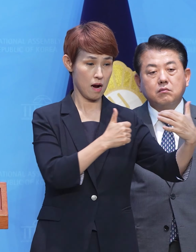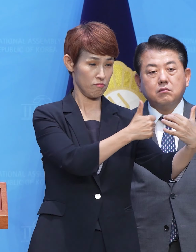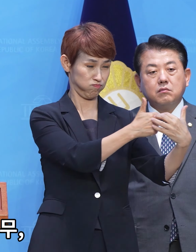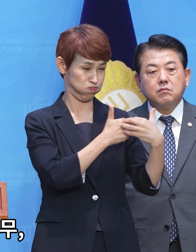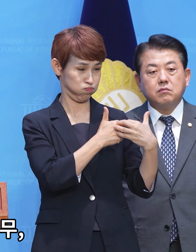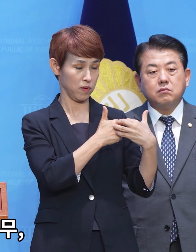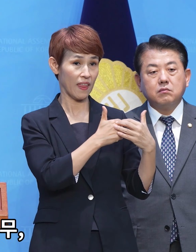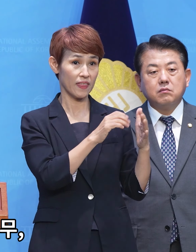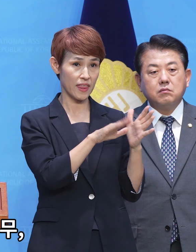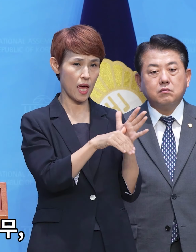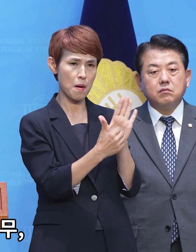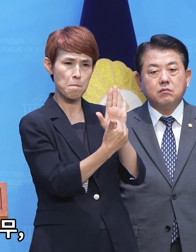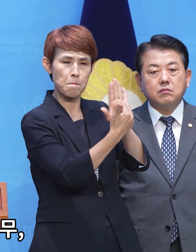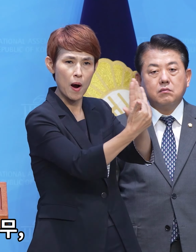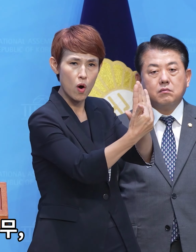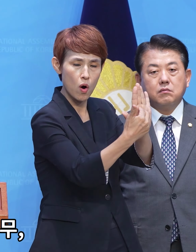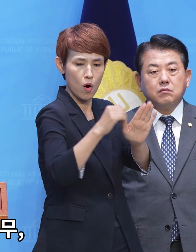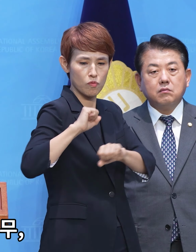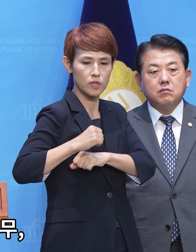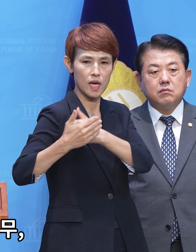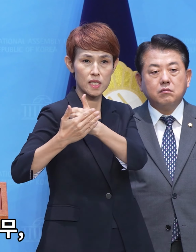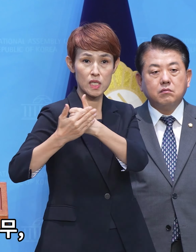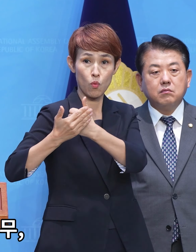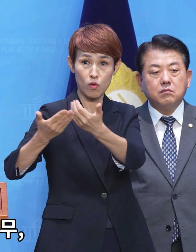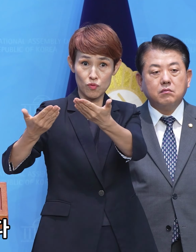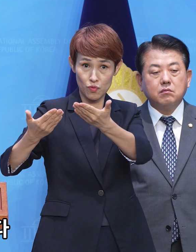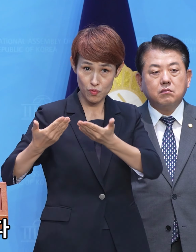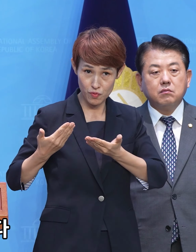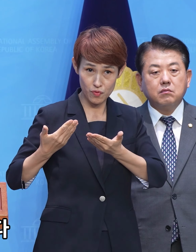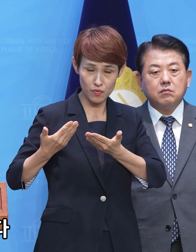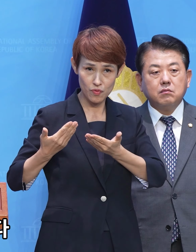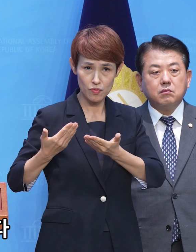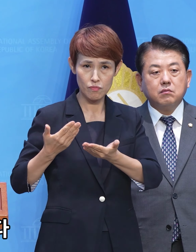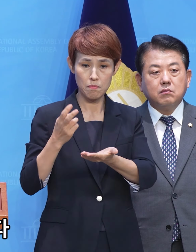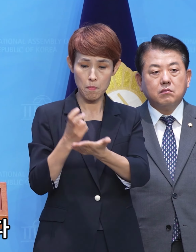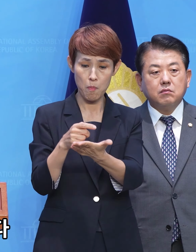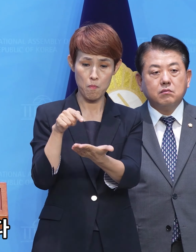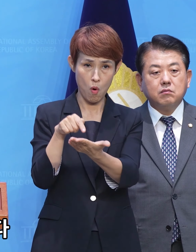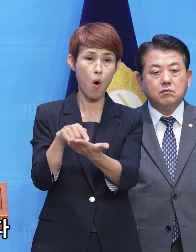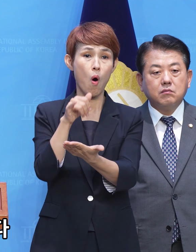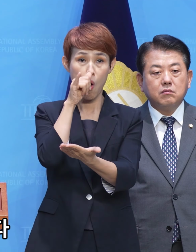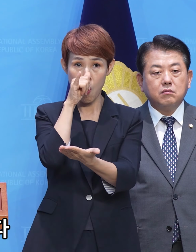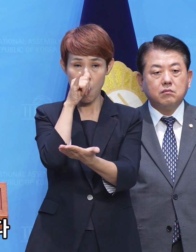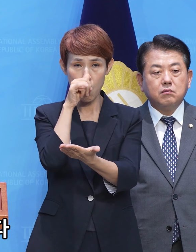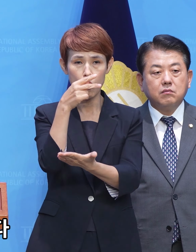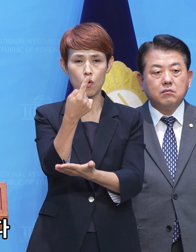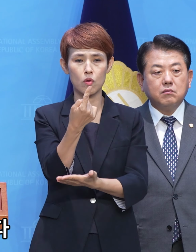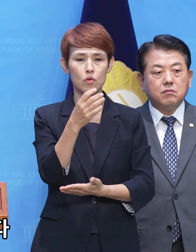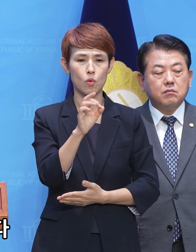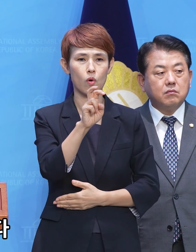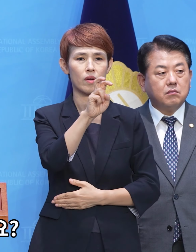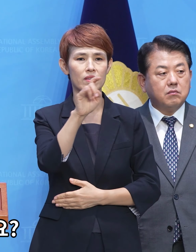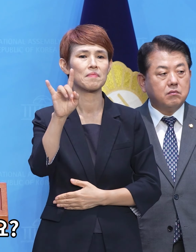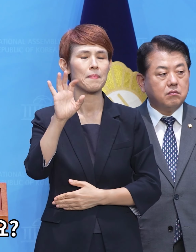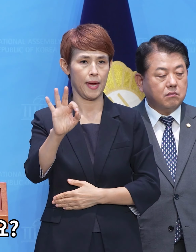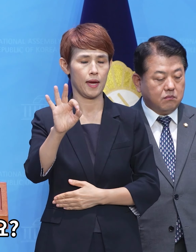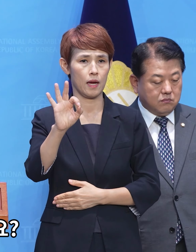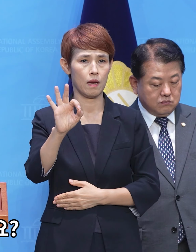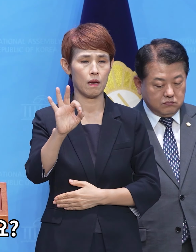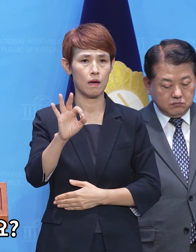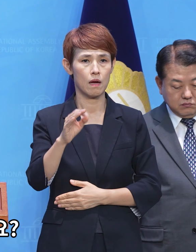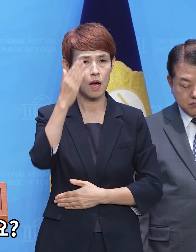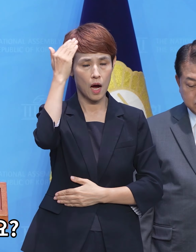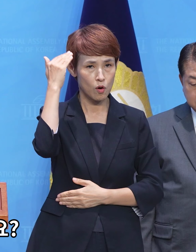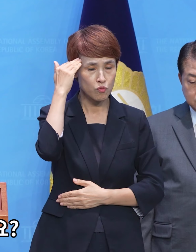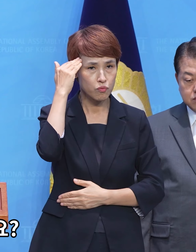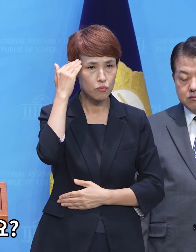경우 방어할 군사적 지원을 제공하는 의무, 법률적 의무를 포함하는 것입니다. 그러면